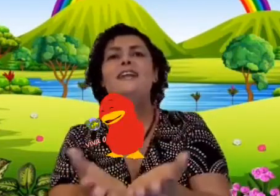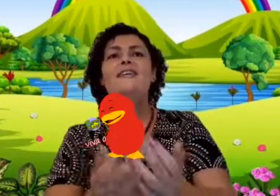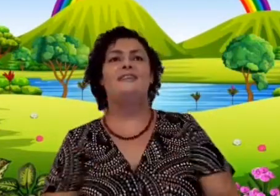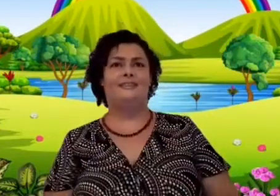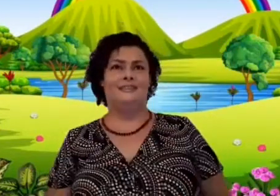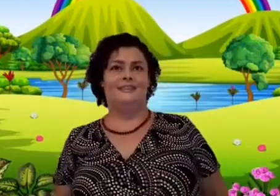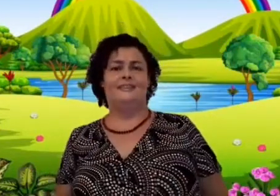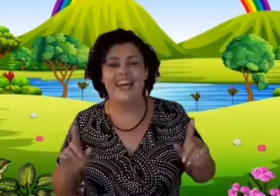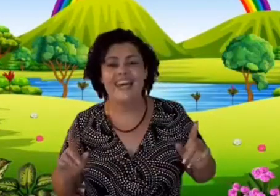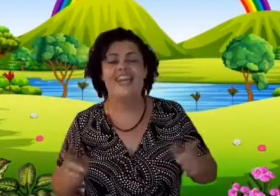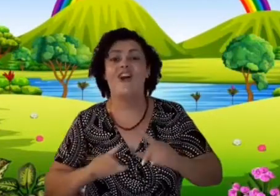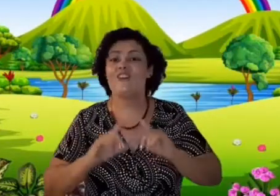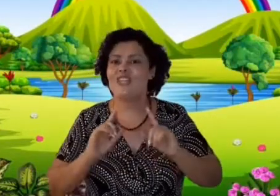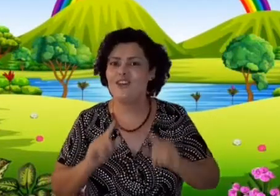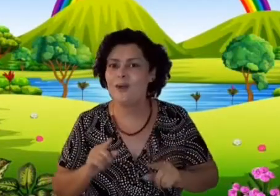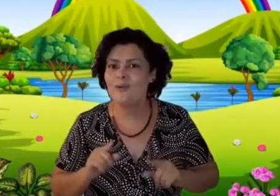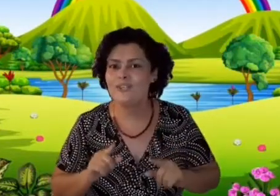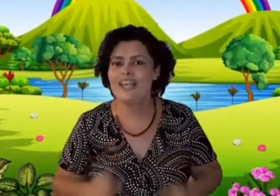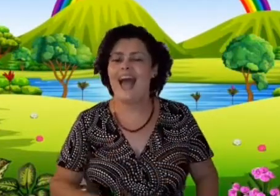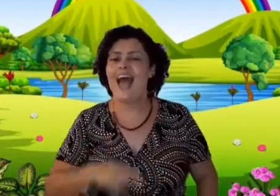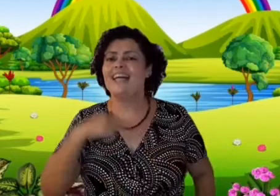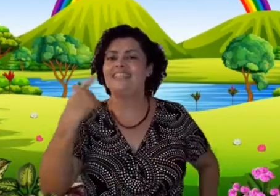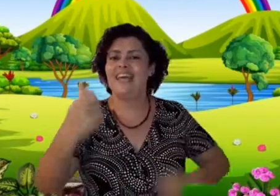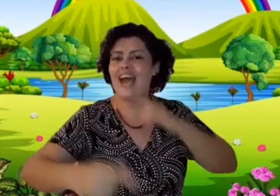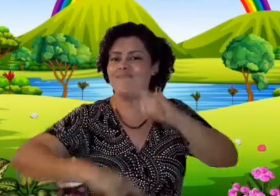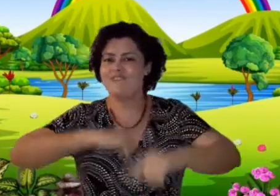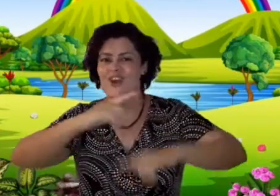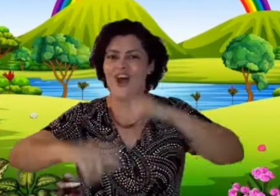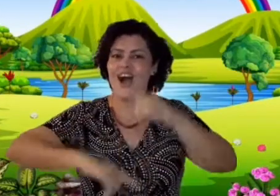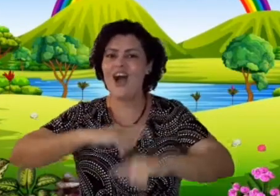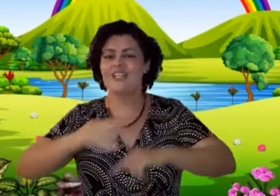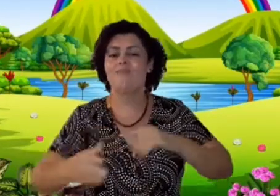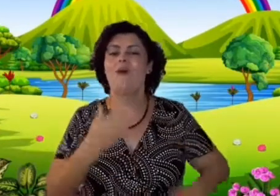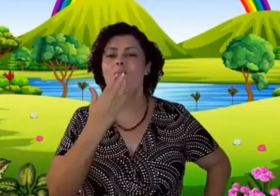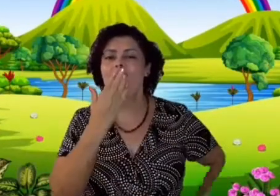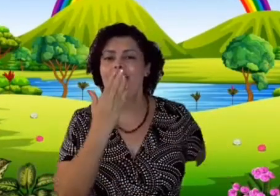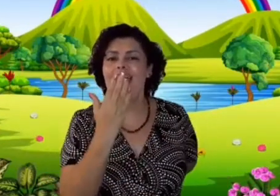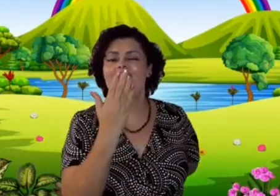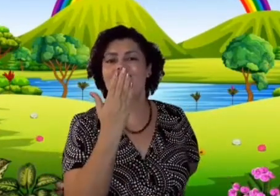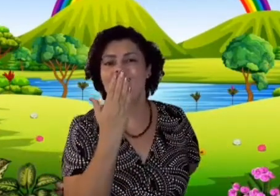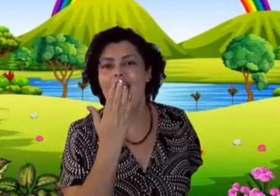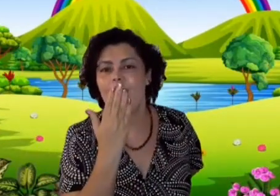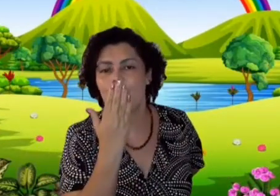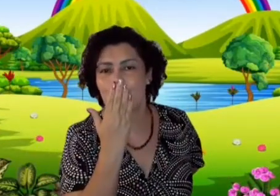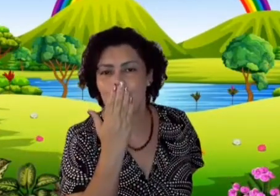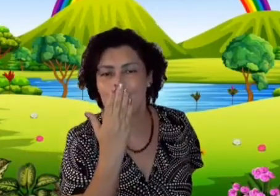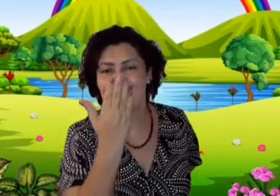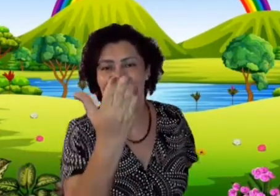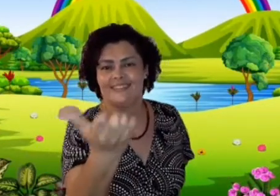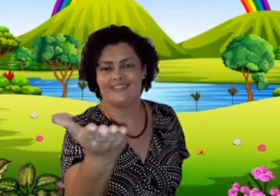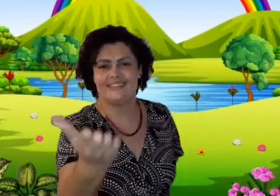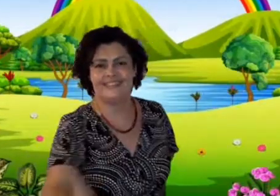vermelho galerinha gostando a música Até a próxima um beijo tchau tchau